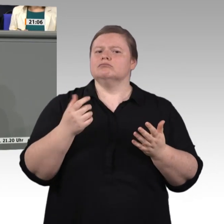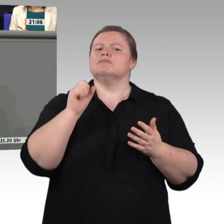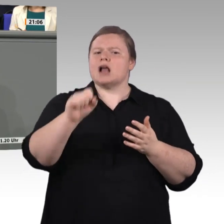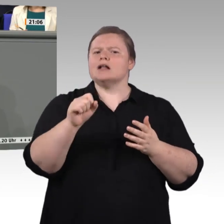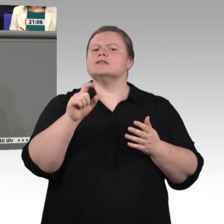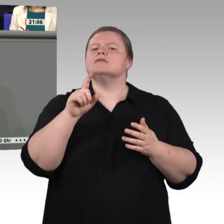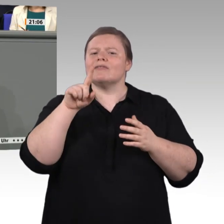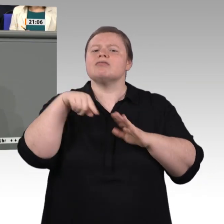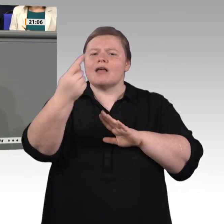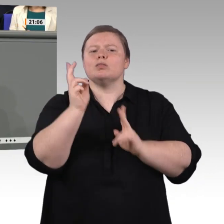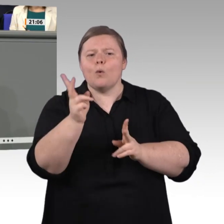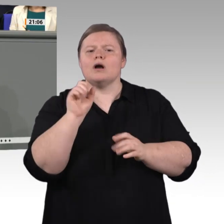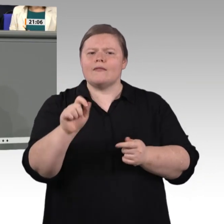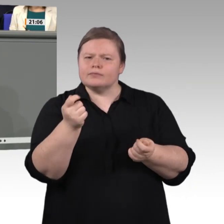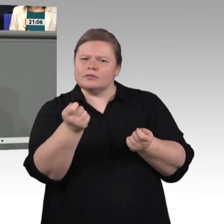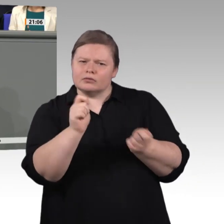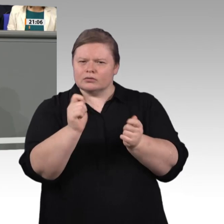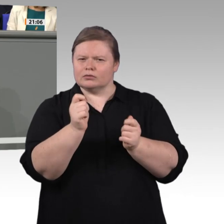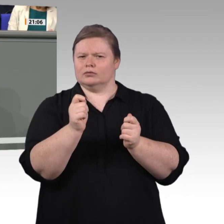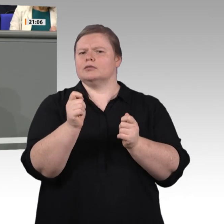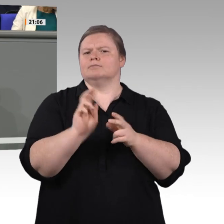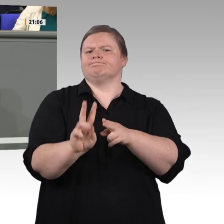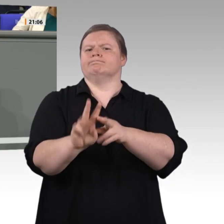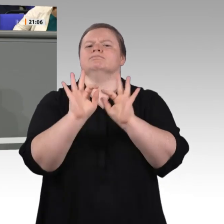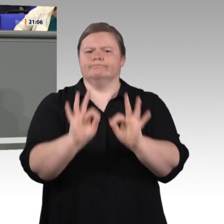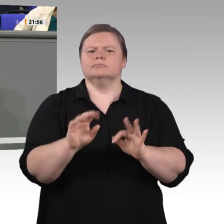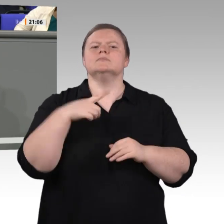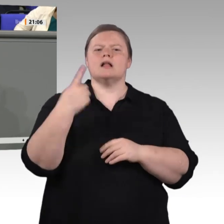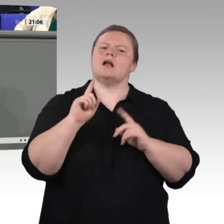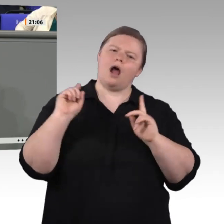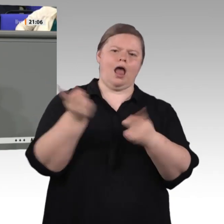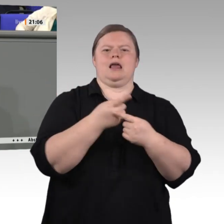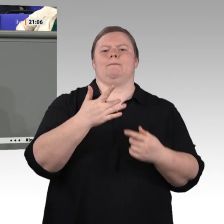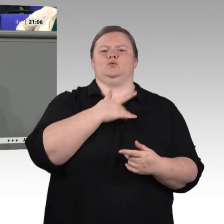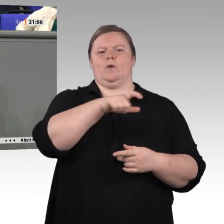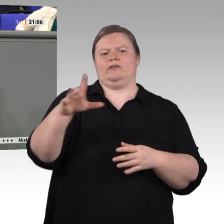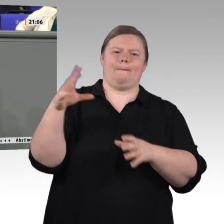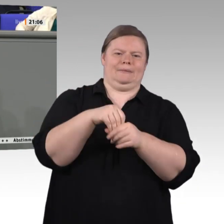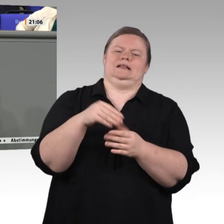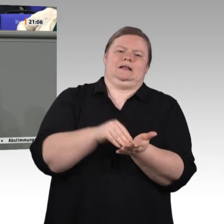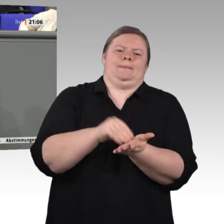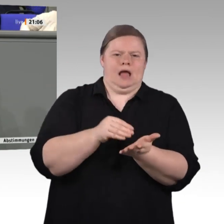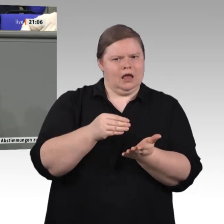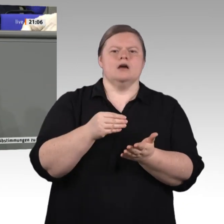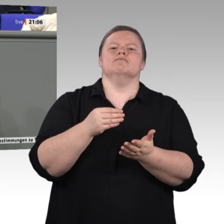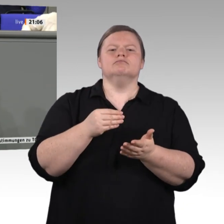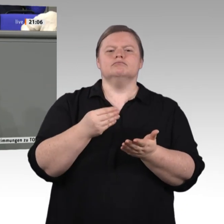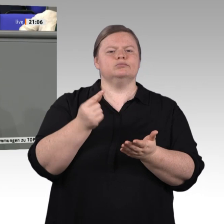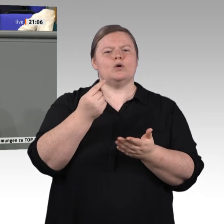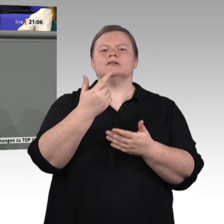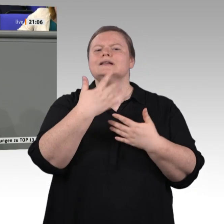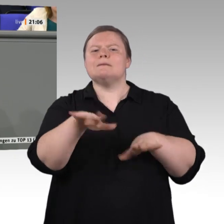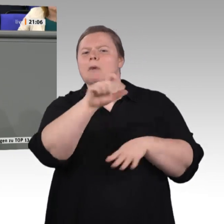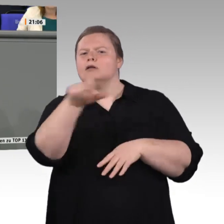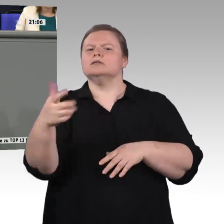angesprochen, ist die Ausweitung und Klarstellung bei der Einkommensfreiheit für